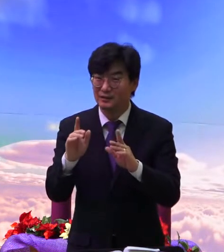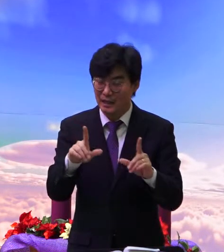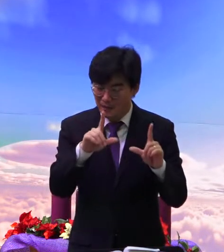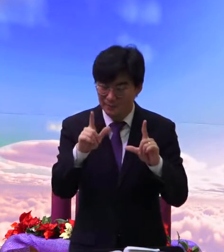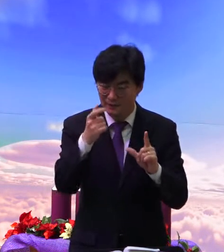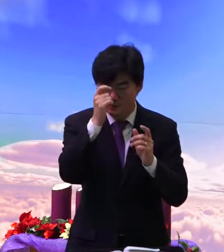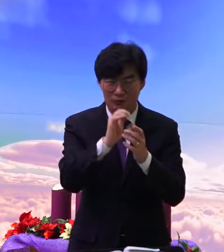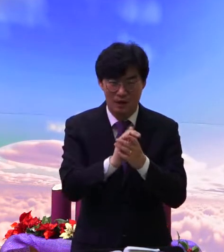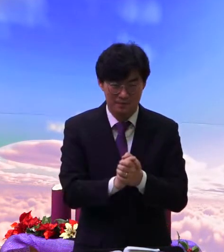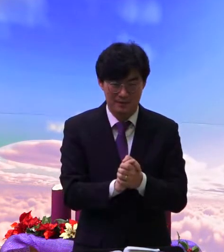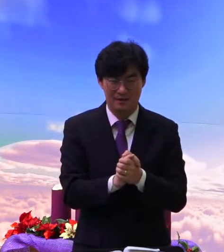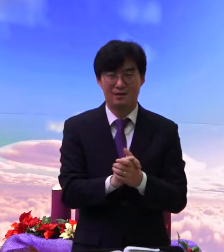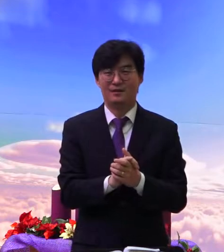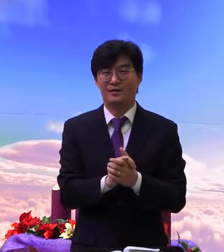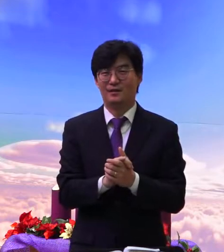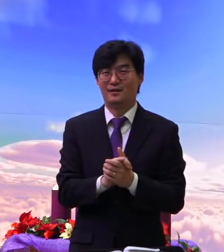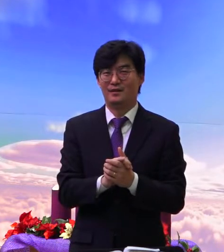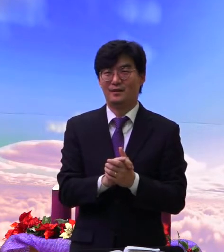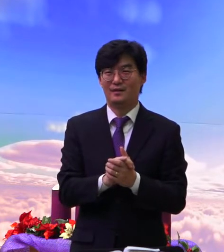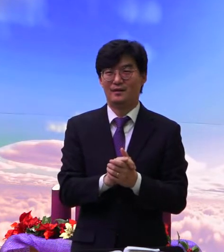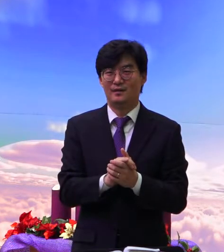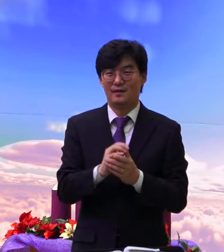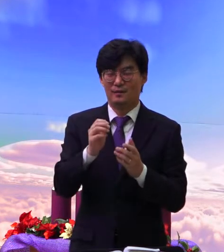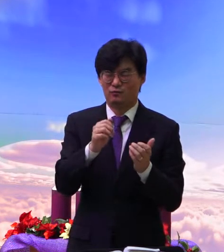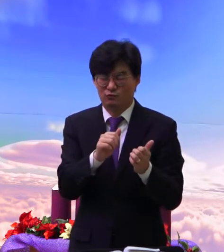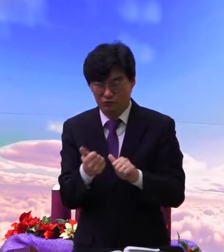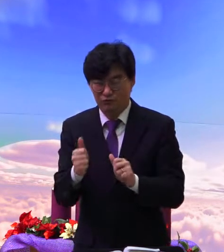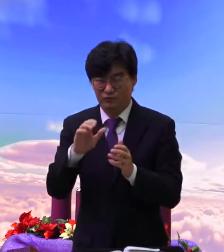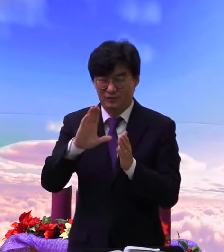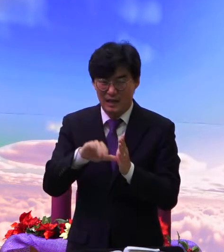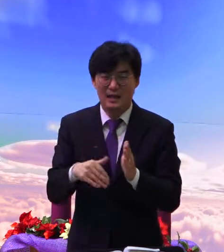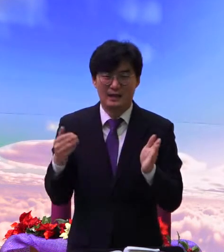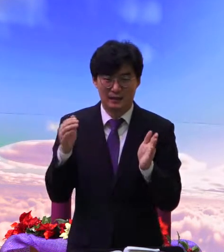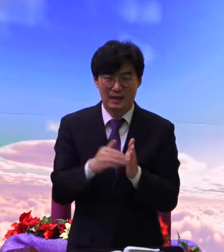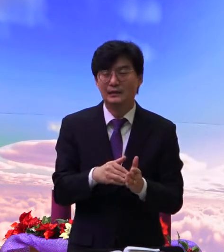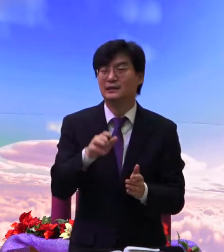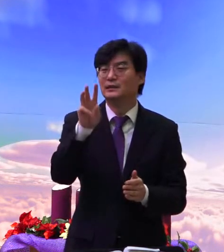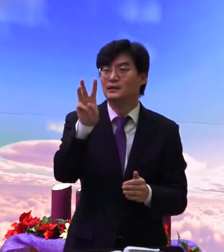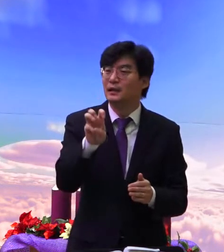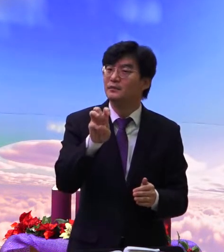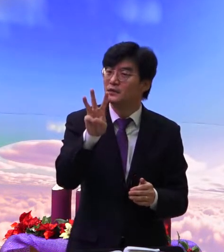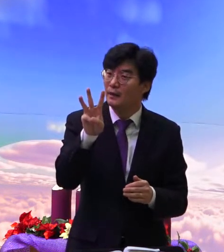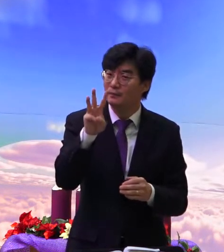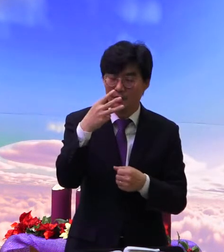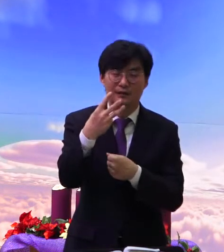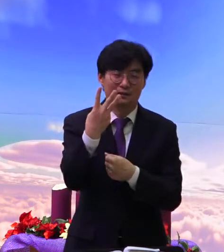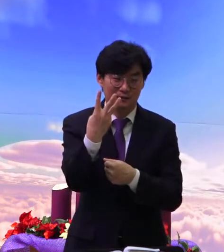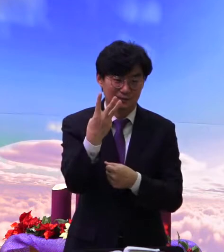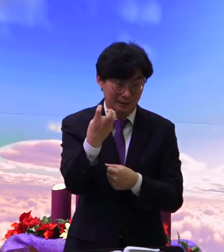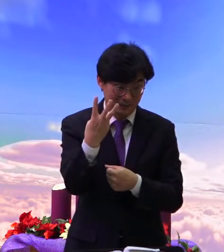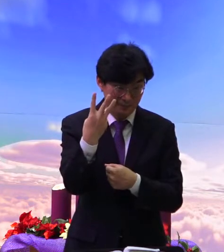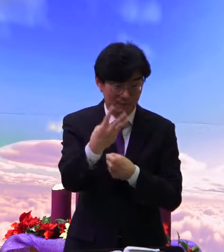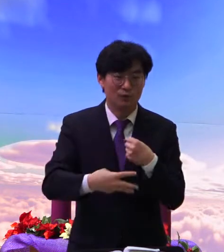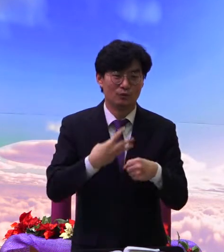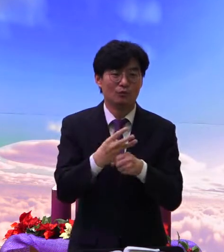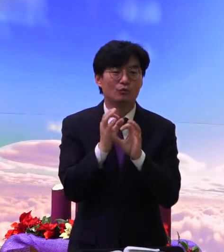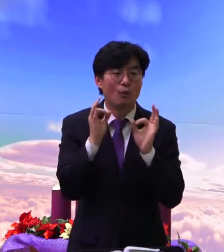기도하는 두 손을 모으고 생애 마지막을 맞이할 때까지 33년 동안 아프리카에서 선교하며